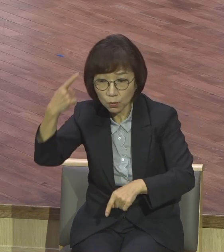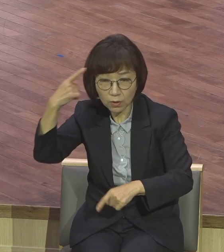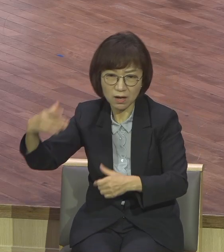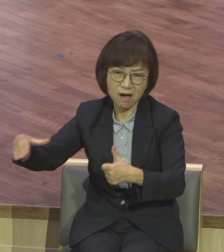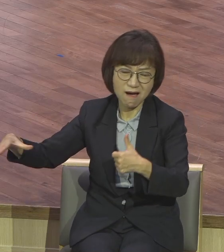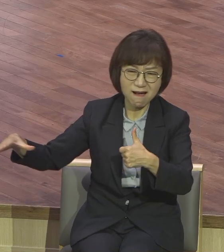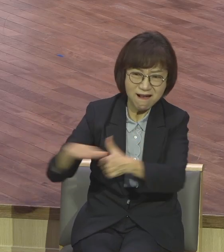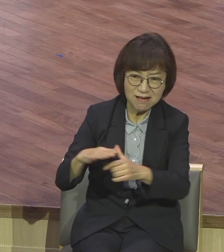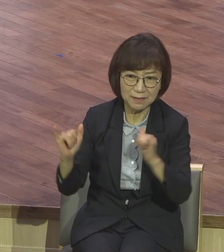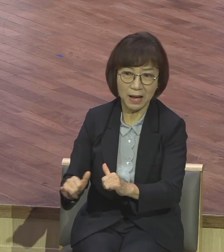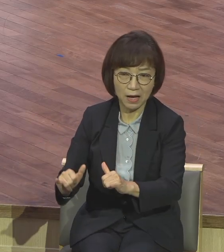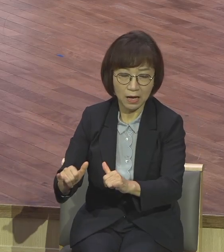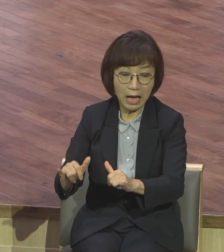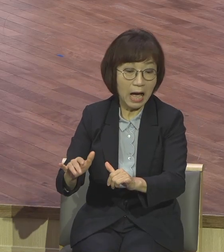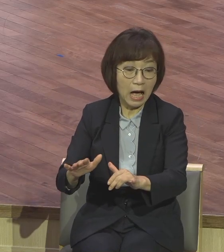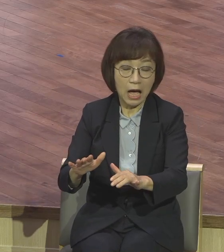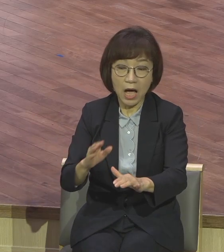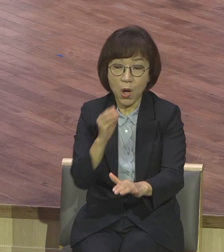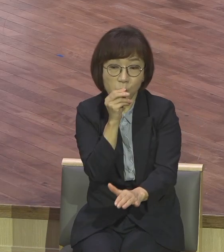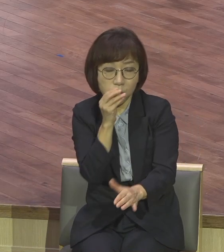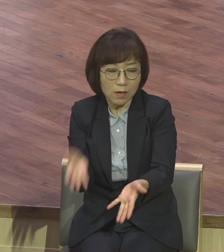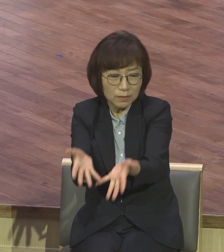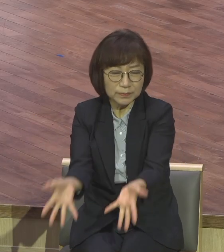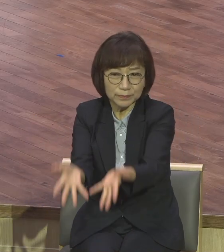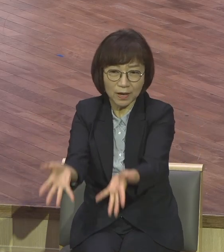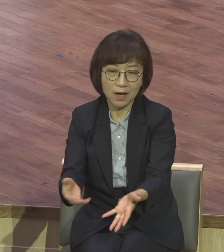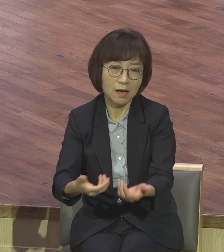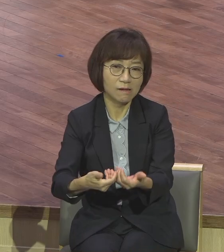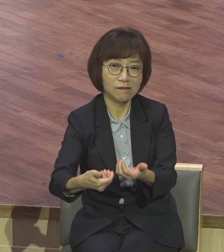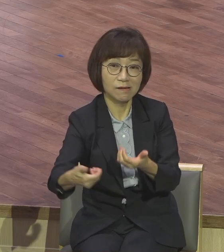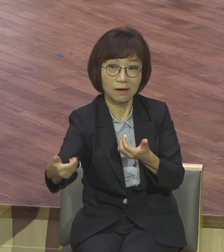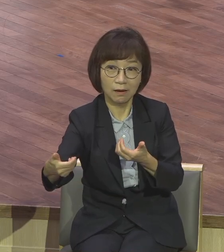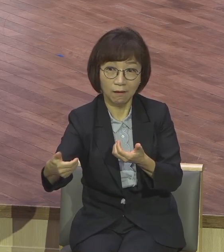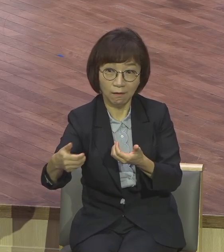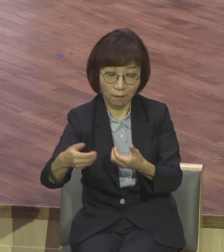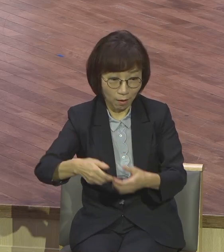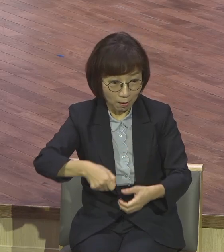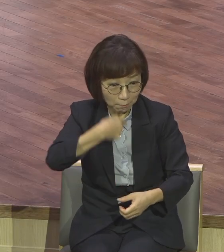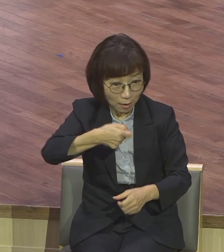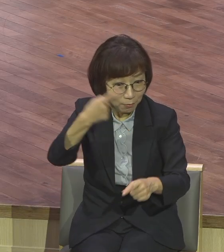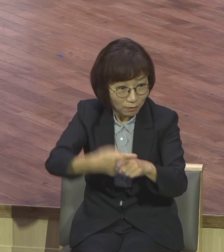않고 그들을 멀리 해버렸어요. 식사 같이 하다가